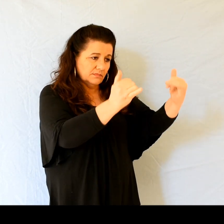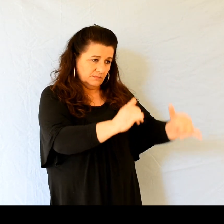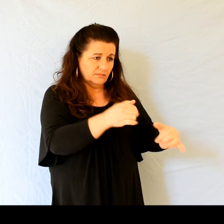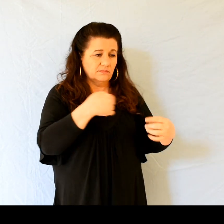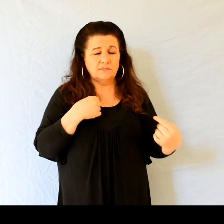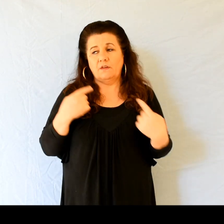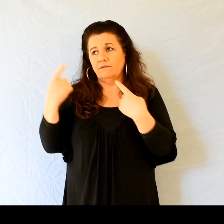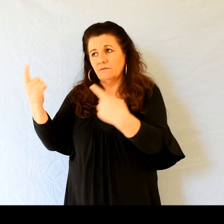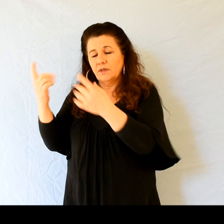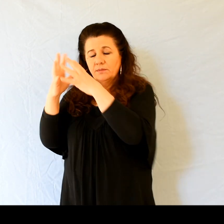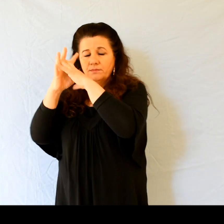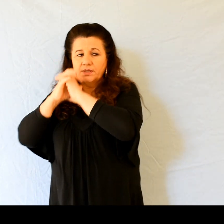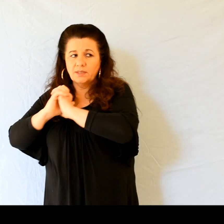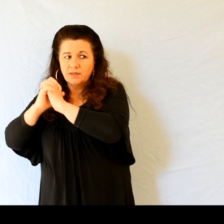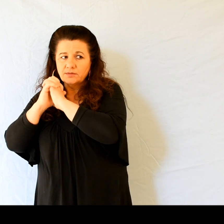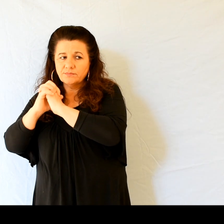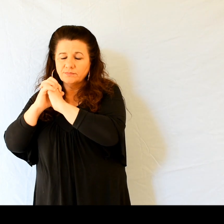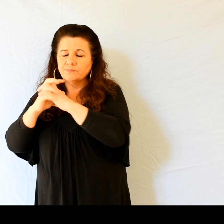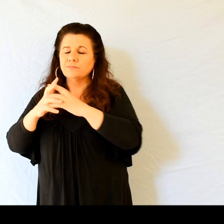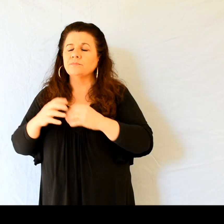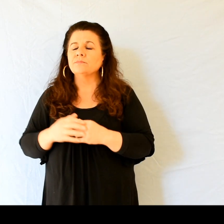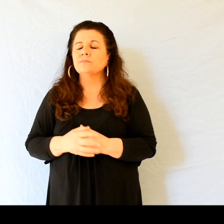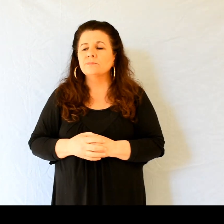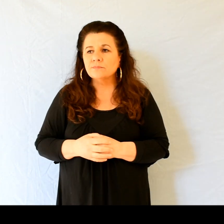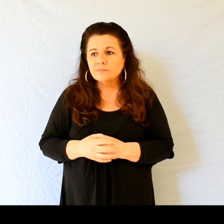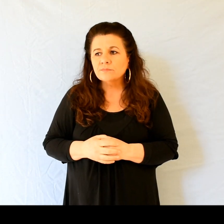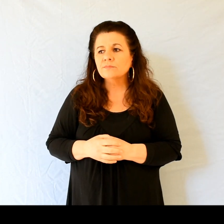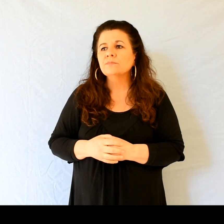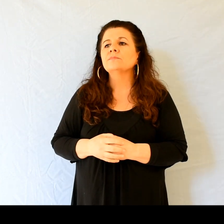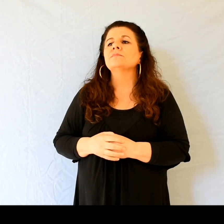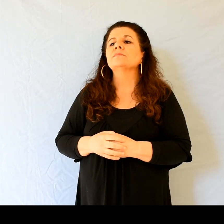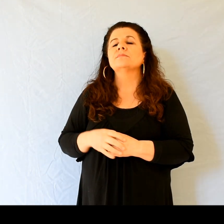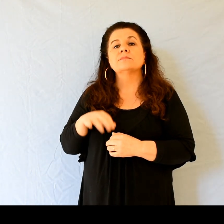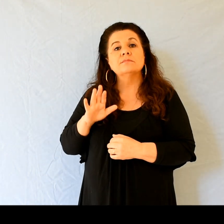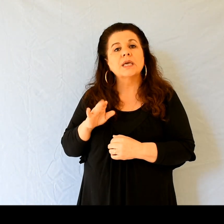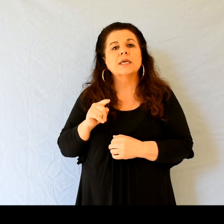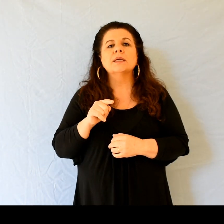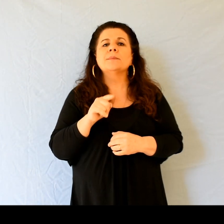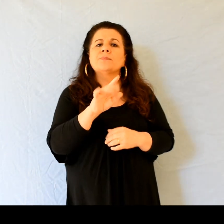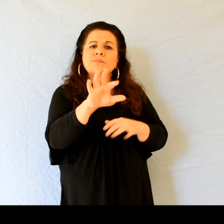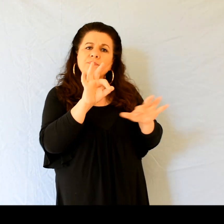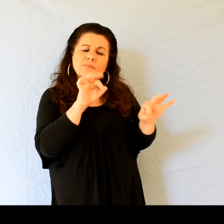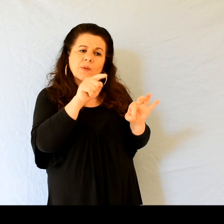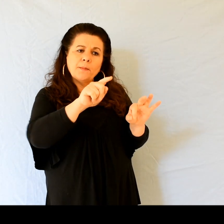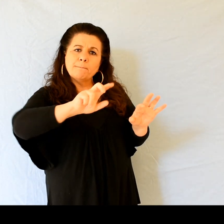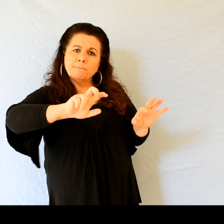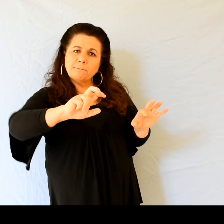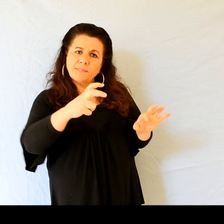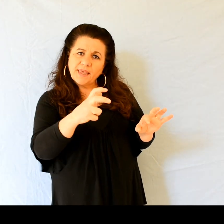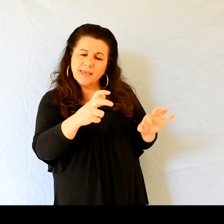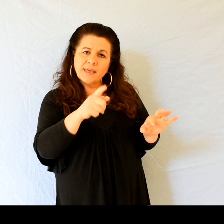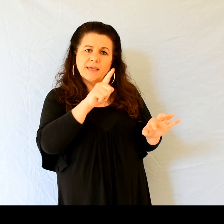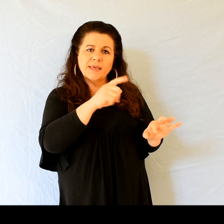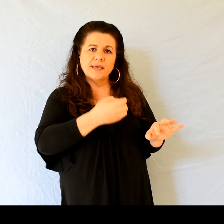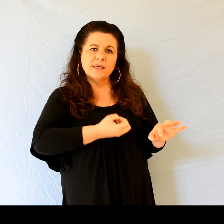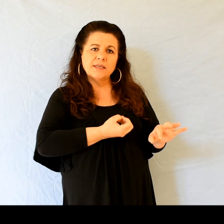Puis, il amène avec lui Pierre, Jacques et Jean et commence